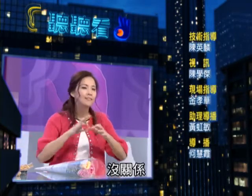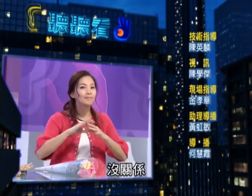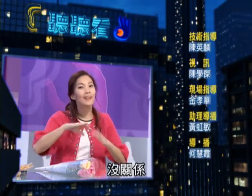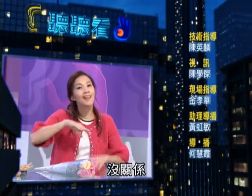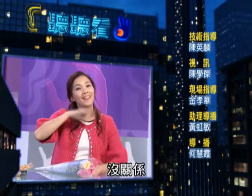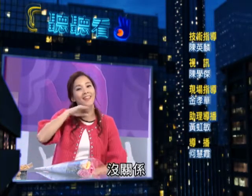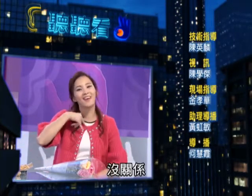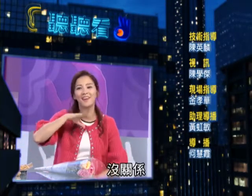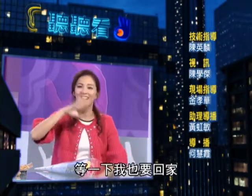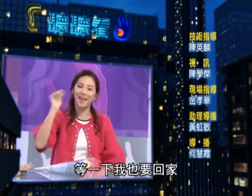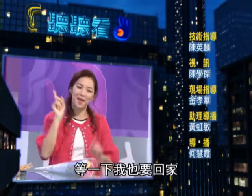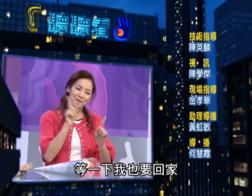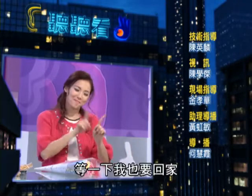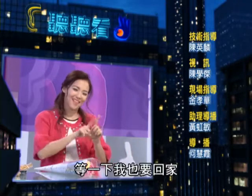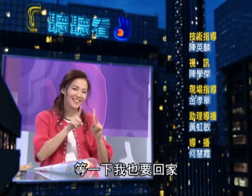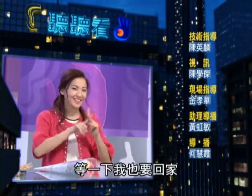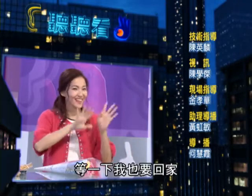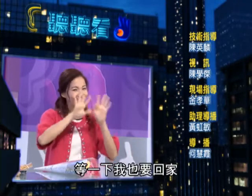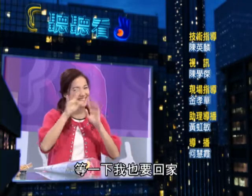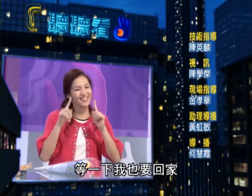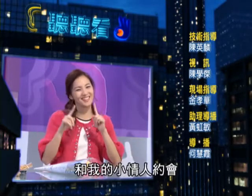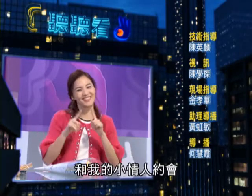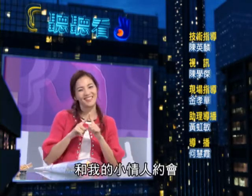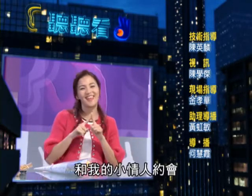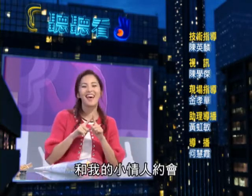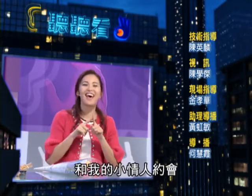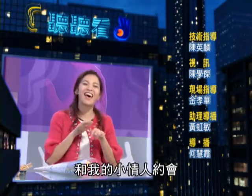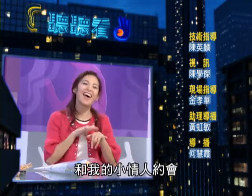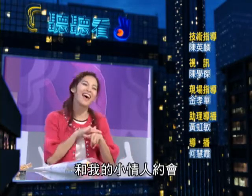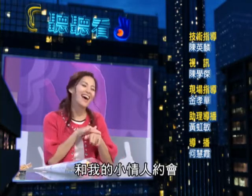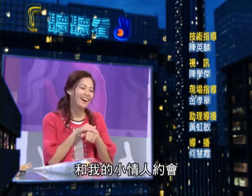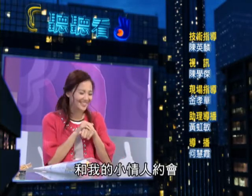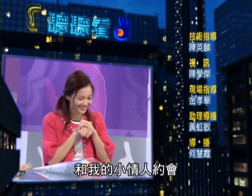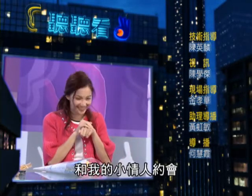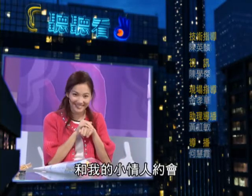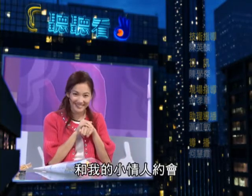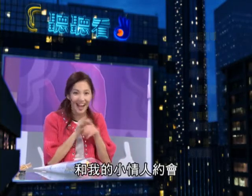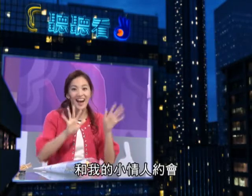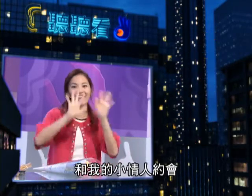系，等一下呢，我也要回家看我的小情人约会。